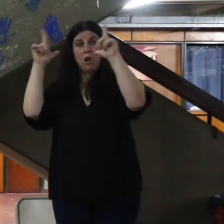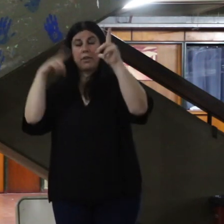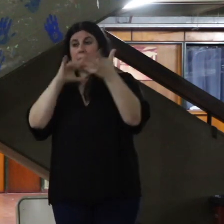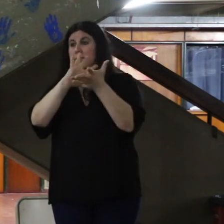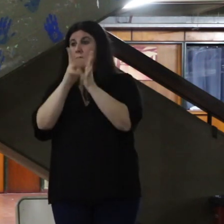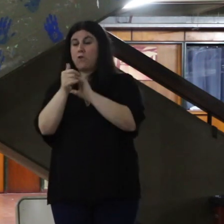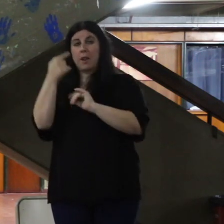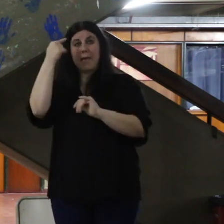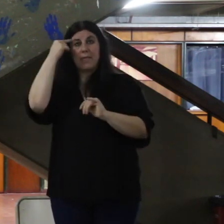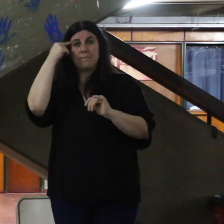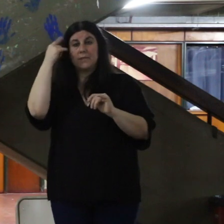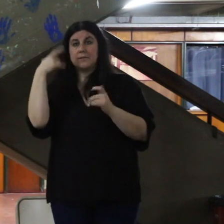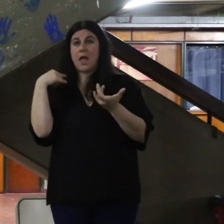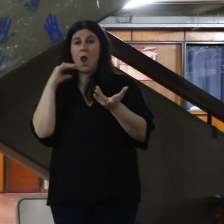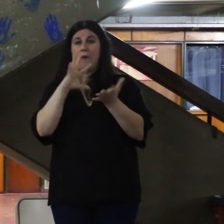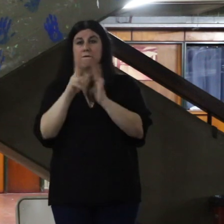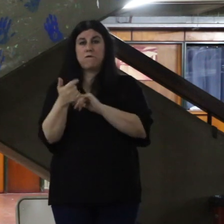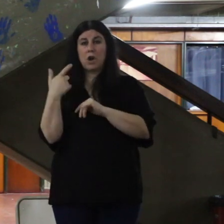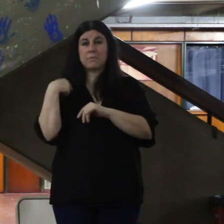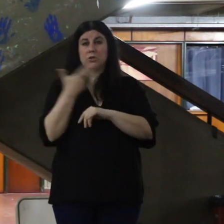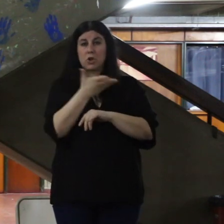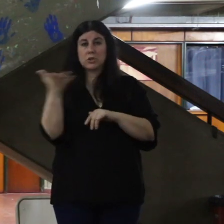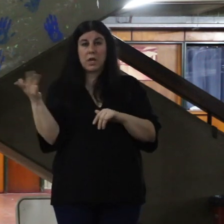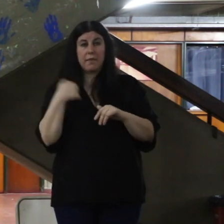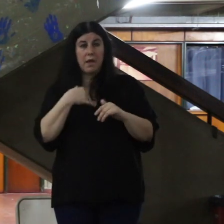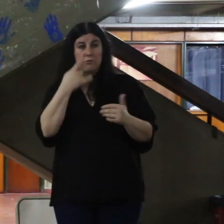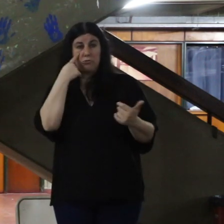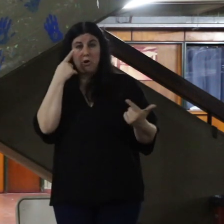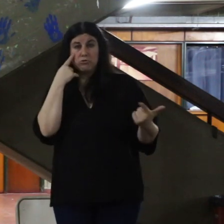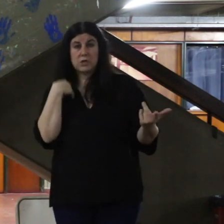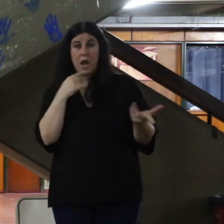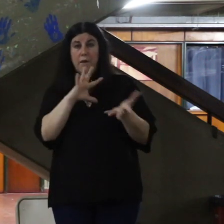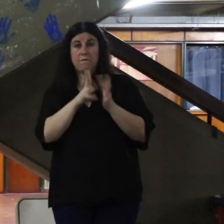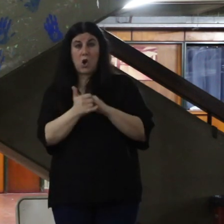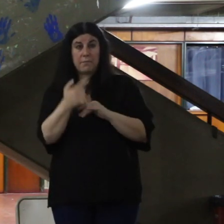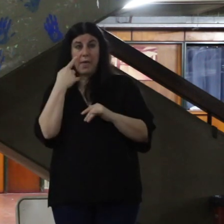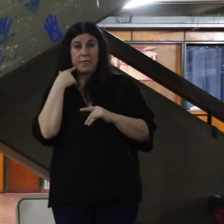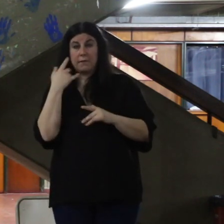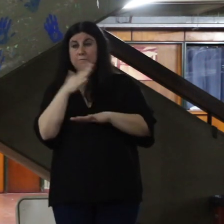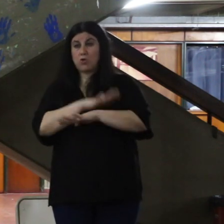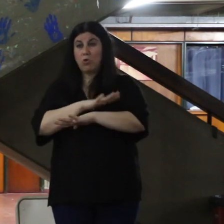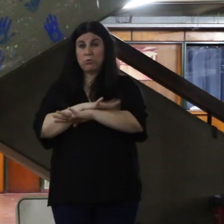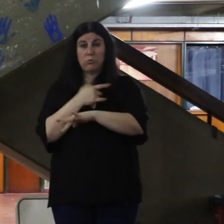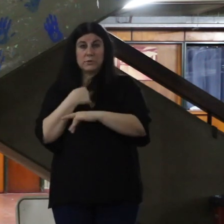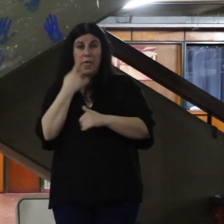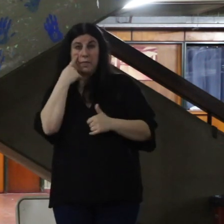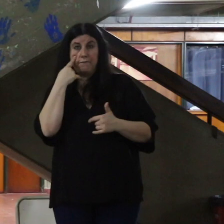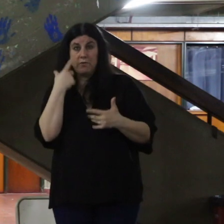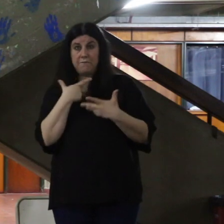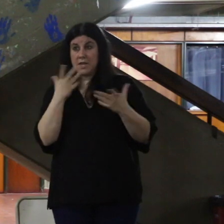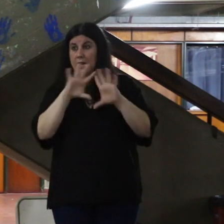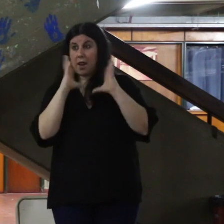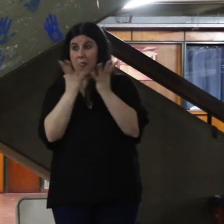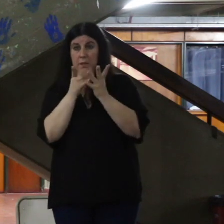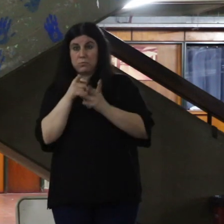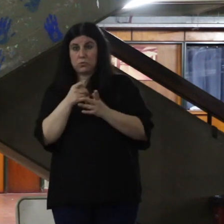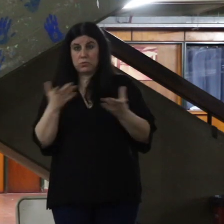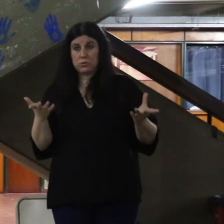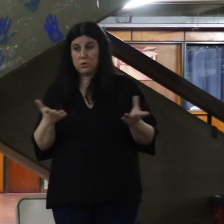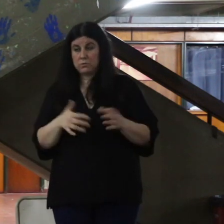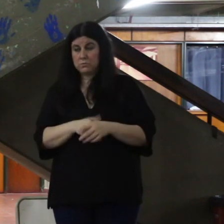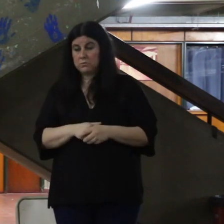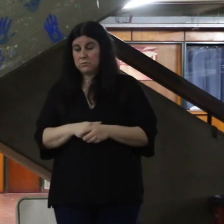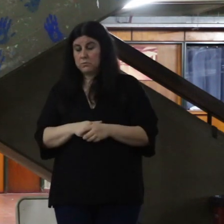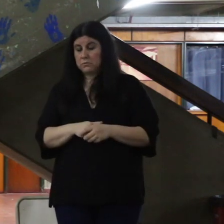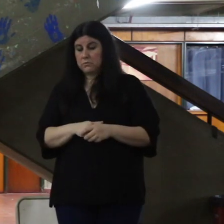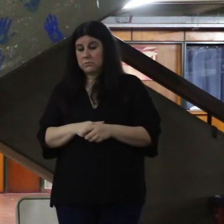mundo, de entender la sociedad, es una forma de actuar en el mundo, de estar. Hay una